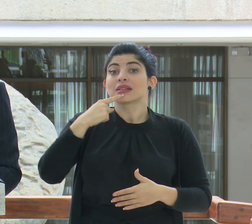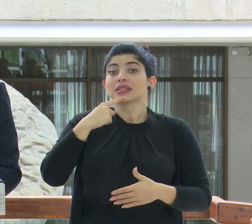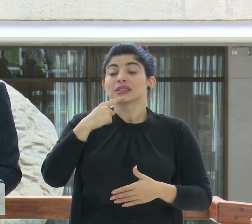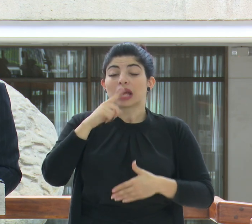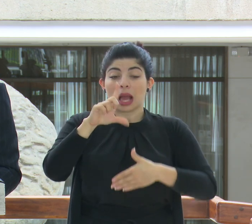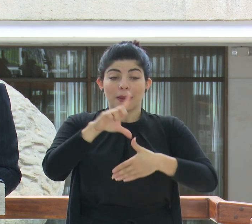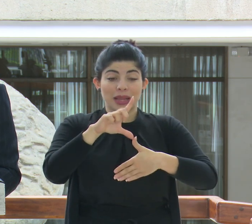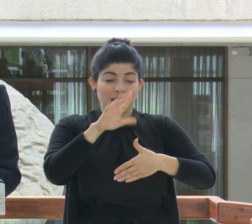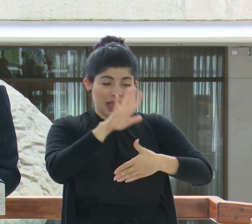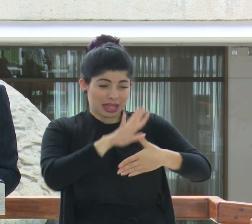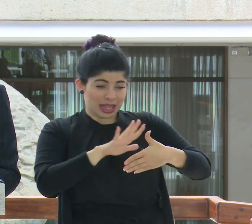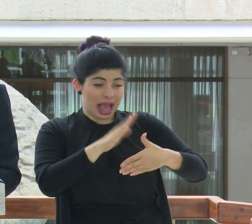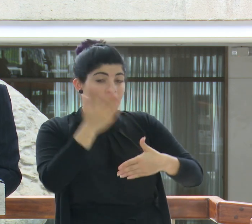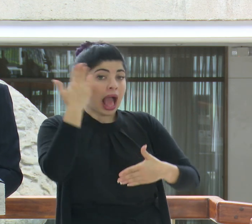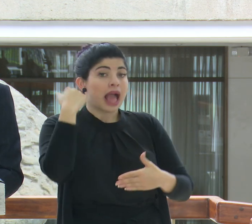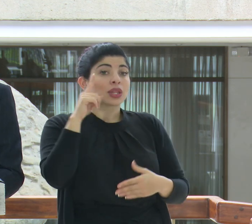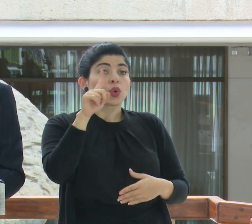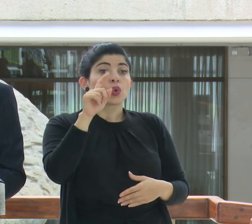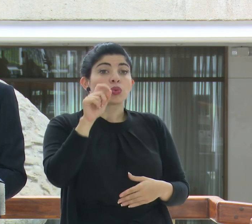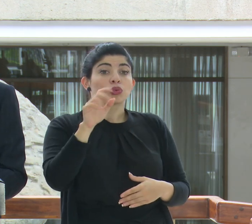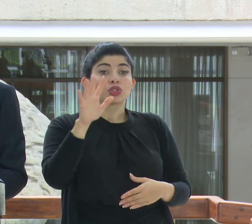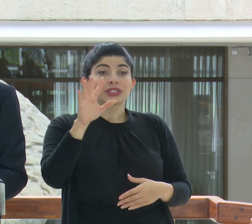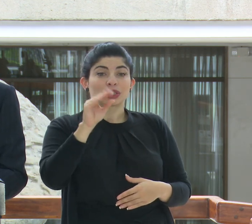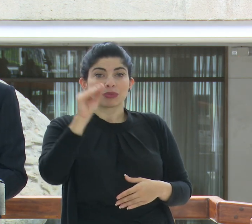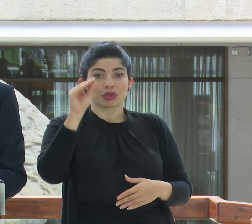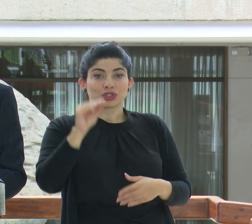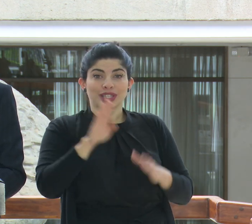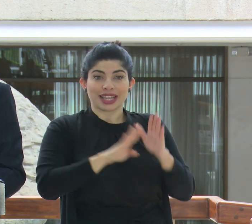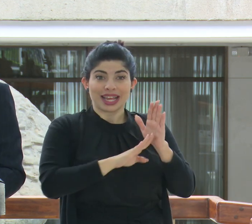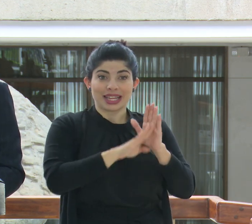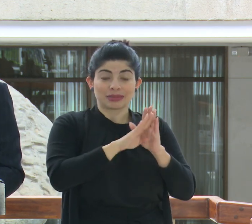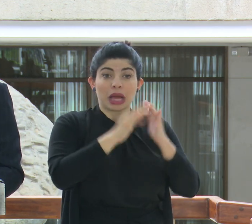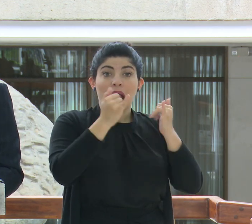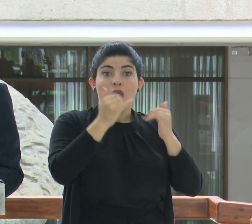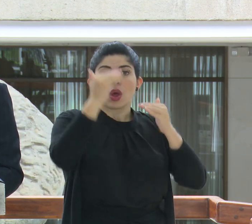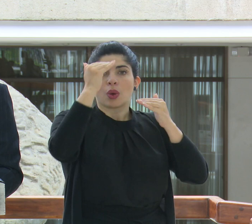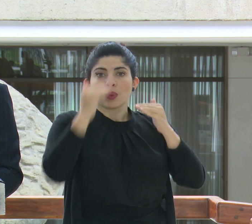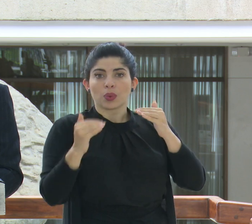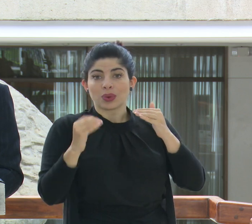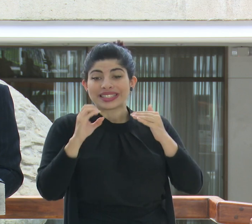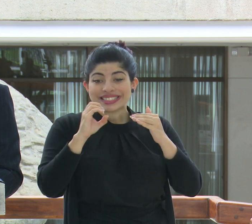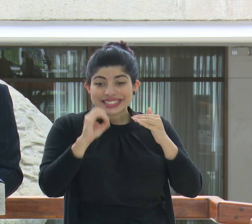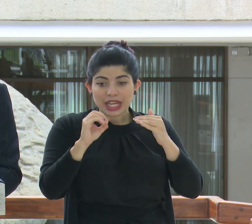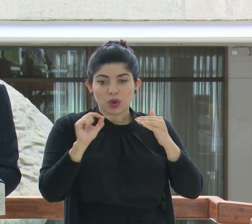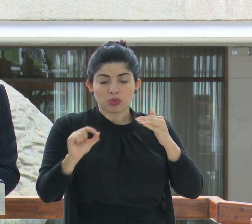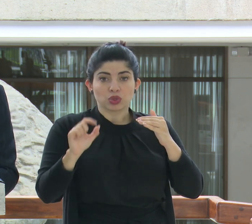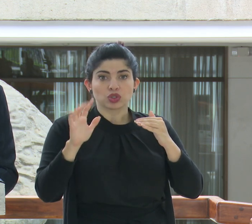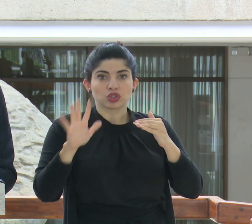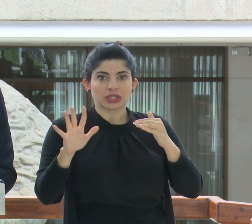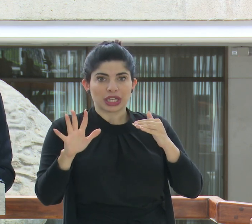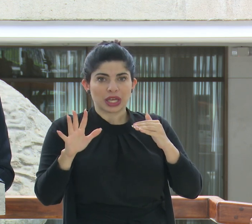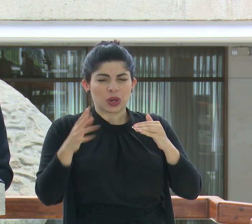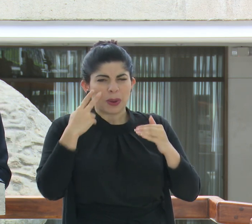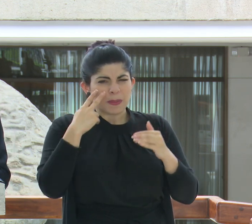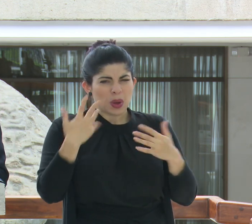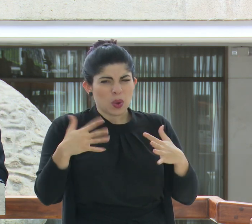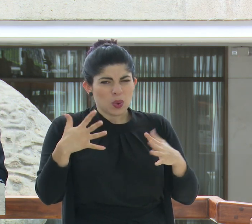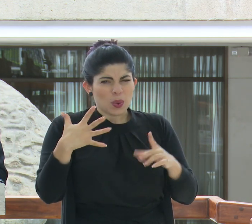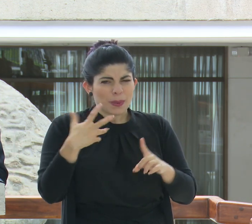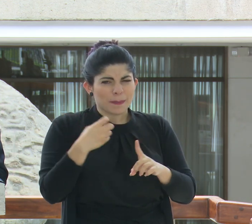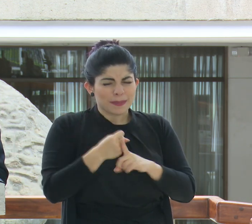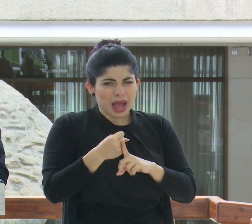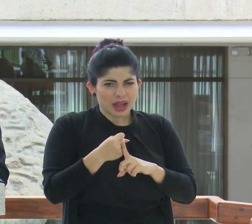la reestimación pasó de un 1.5, si no me equivoco, a 0.5 en esa reestimación. Vean el impacto que